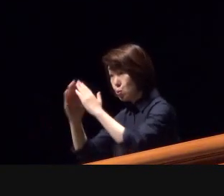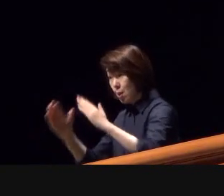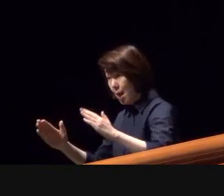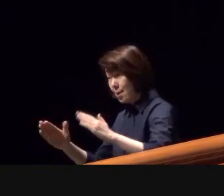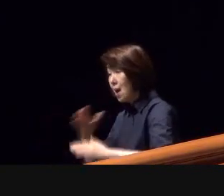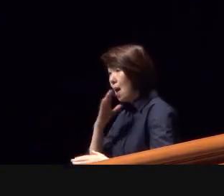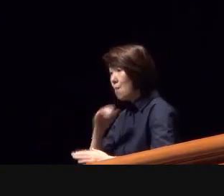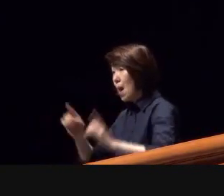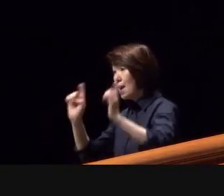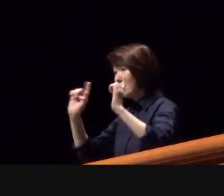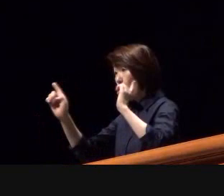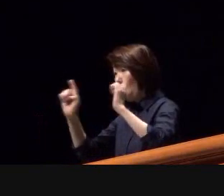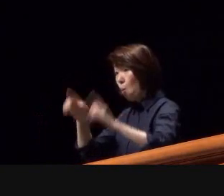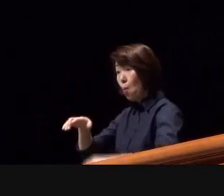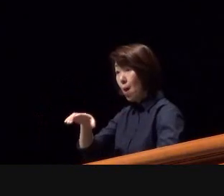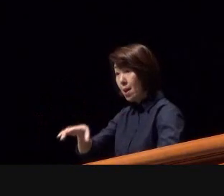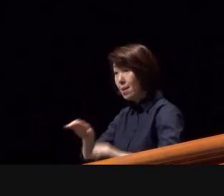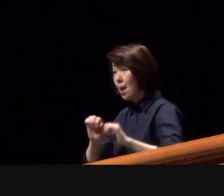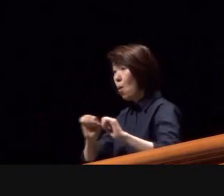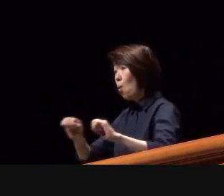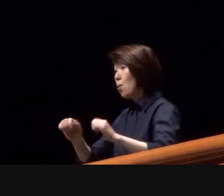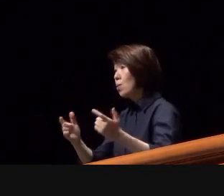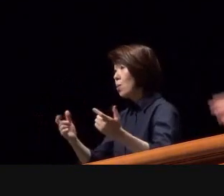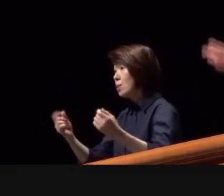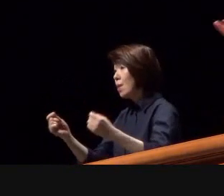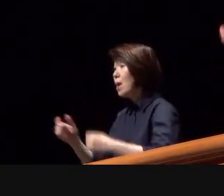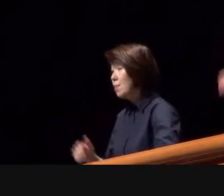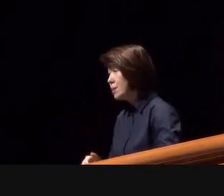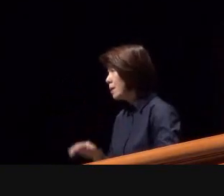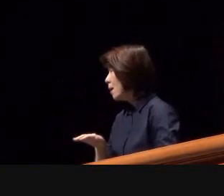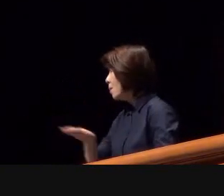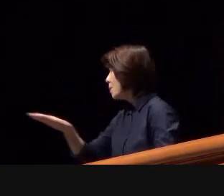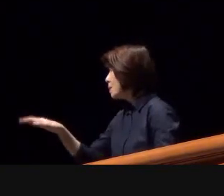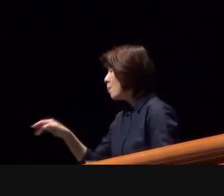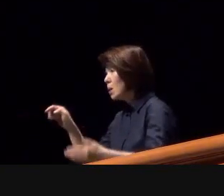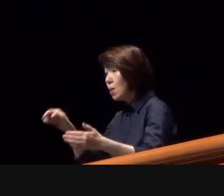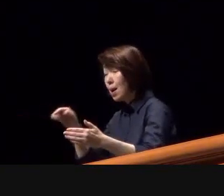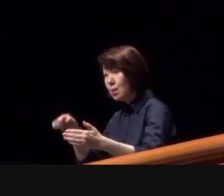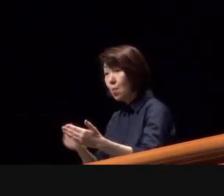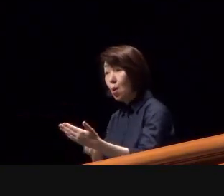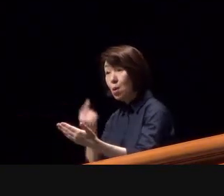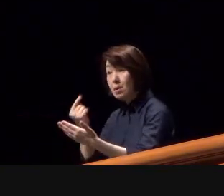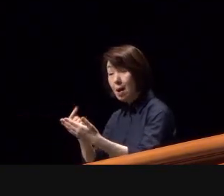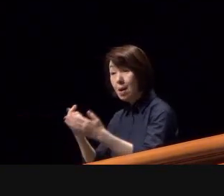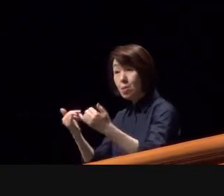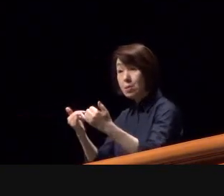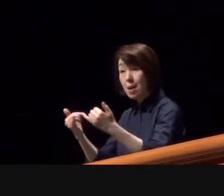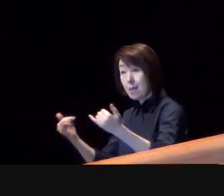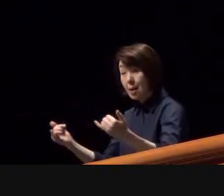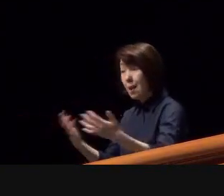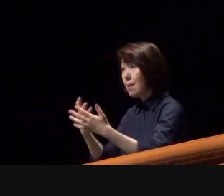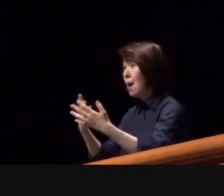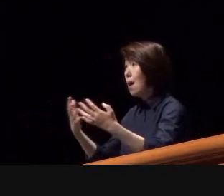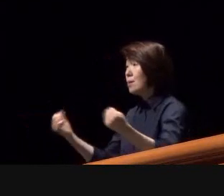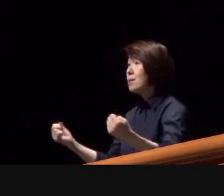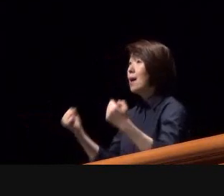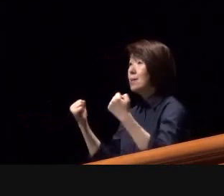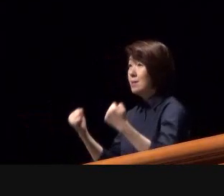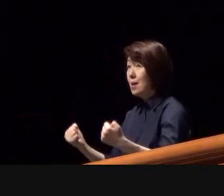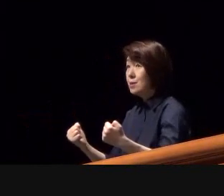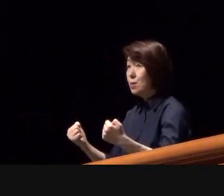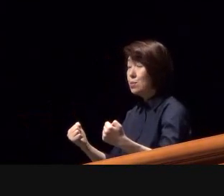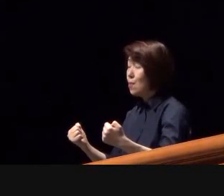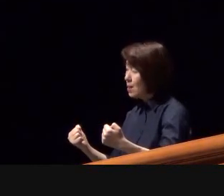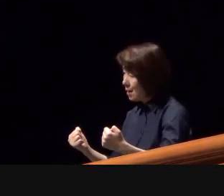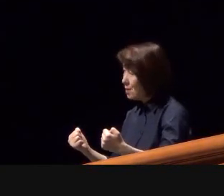治公園で行われましたね。皆さん方の中にも参加なさった方々たくさんいらっしゃるのでは